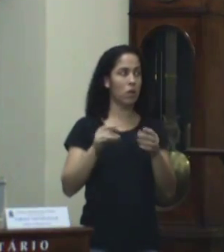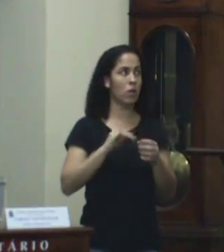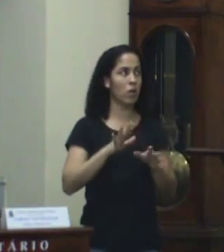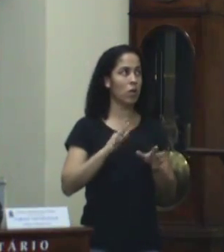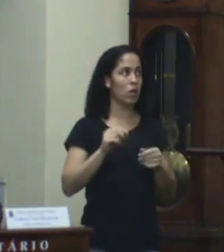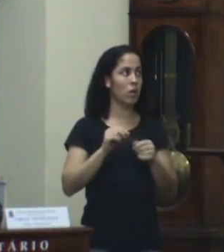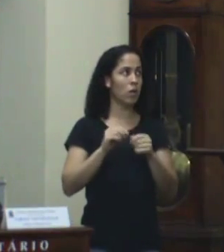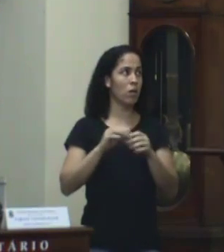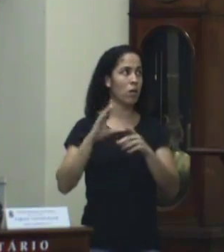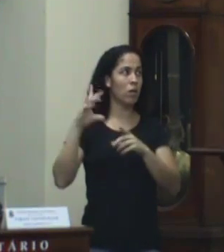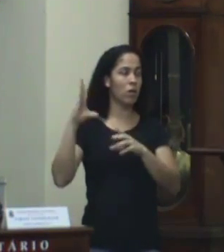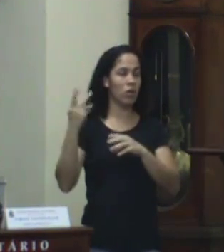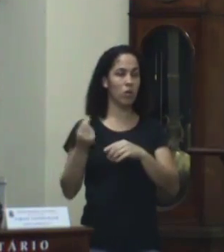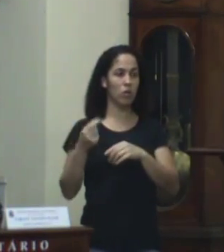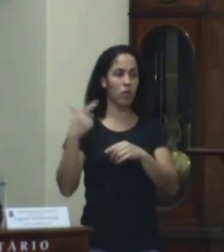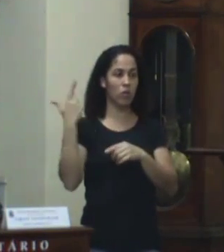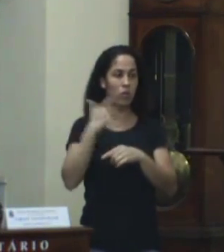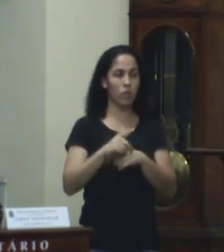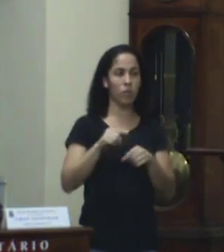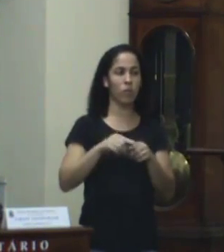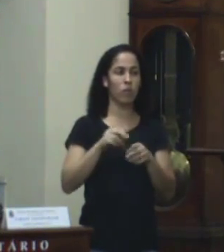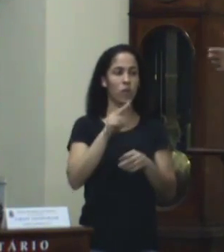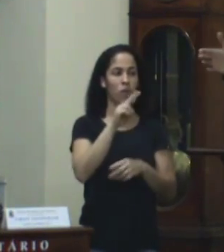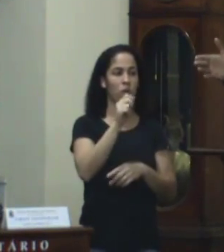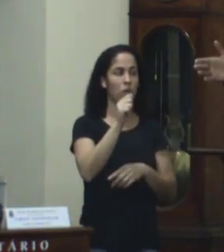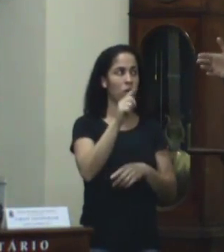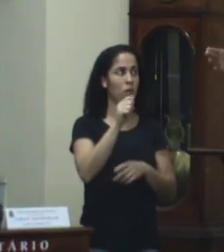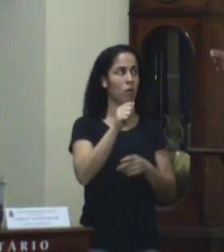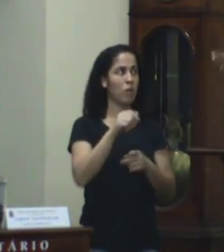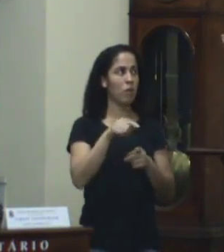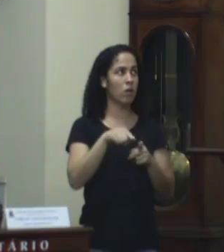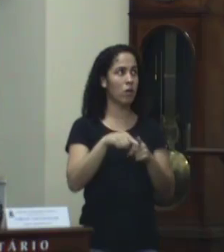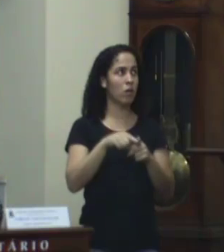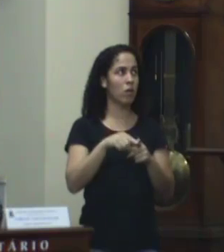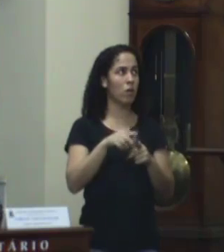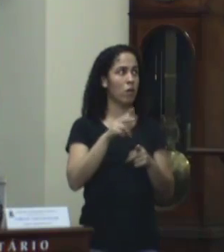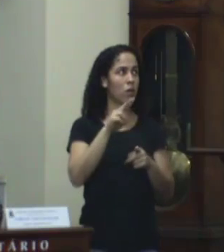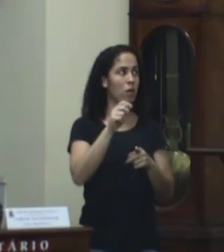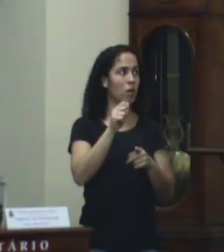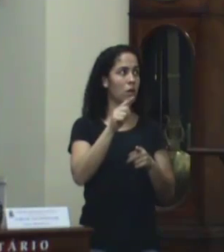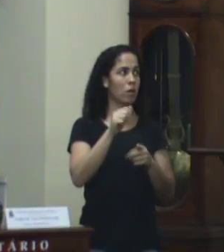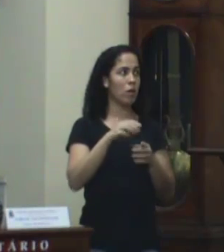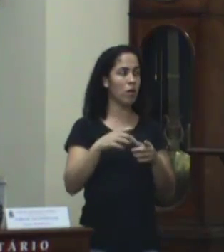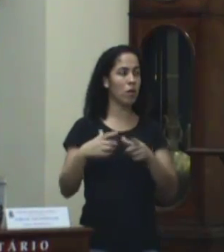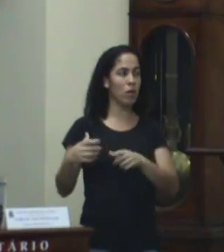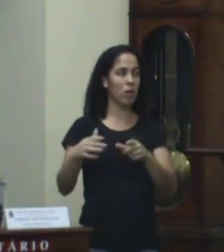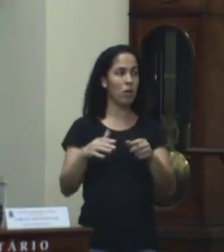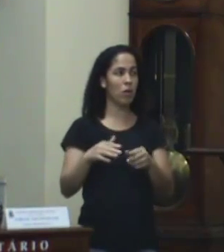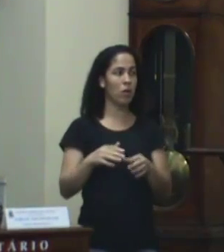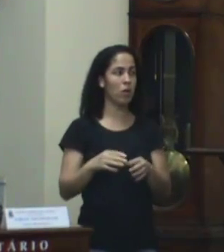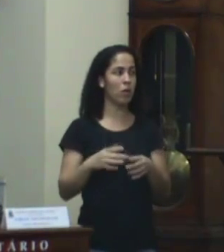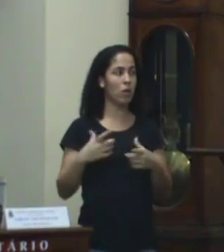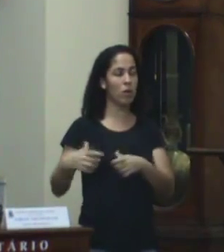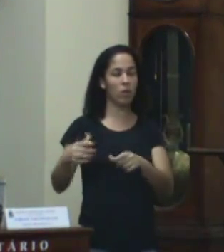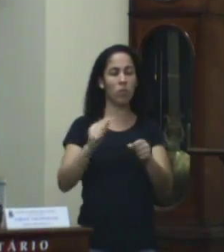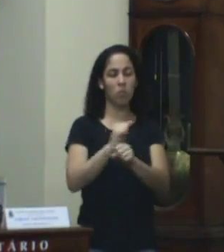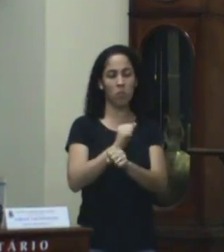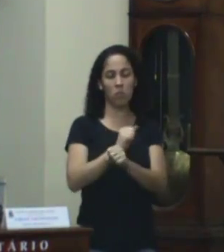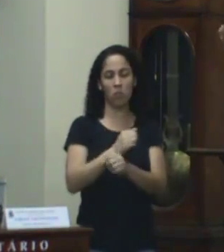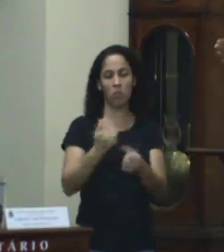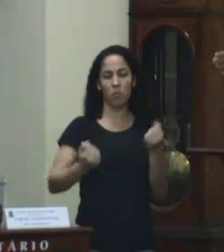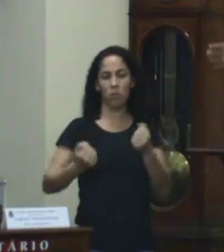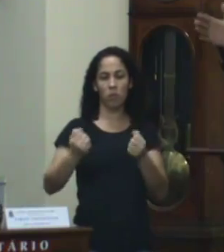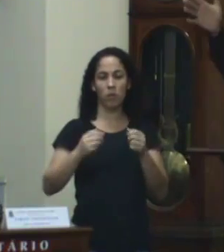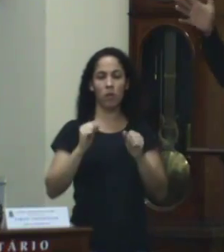ter que recalcular de novo as vagas do Estatuto, as vagas ou do estacionamento rotativo, que eles